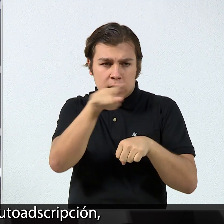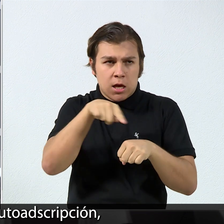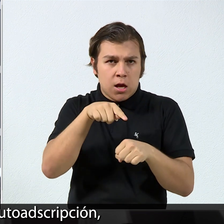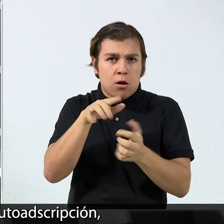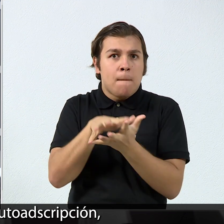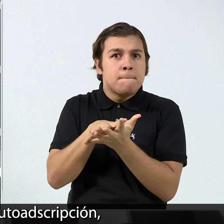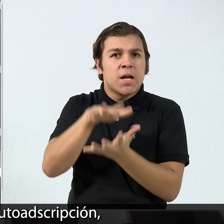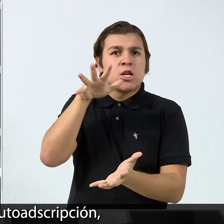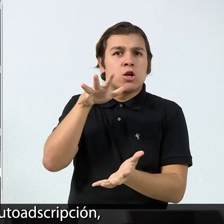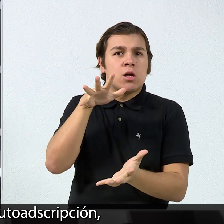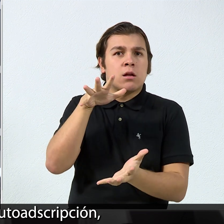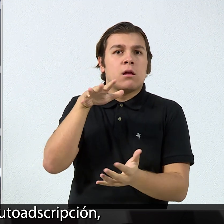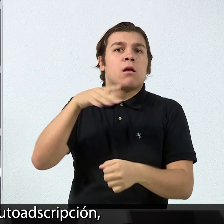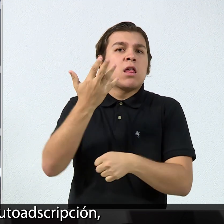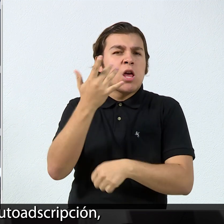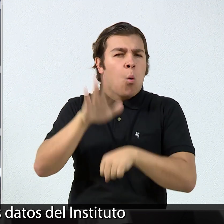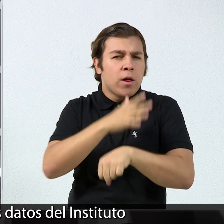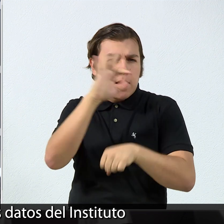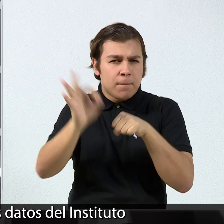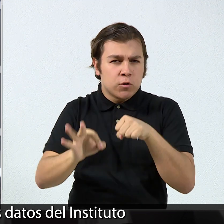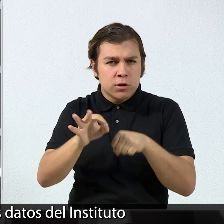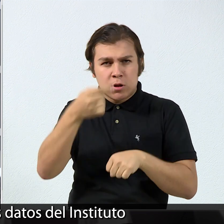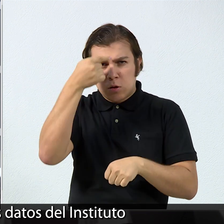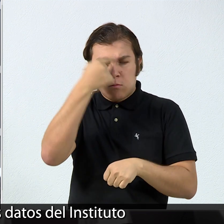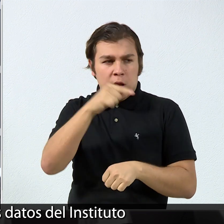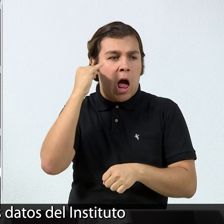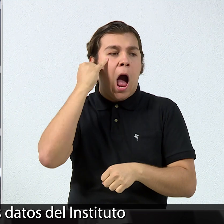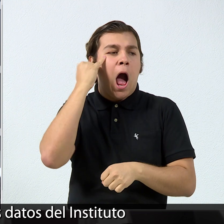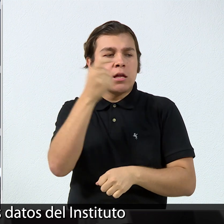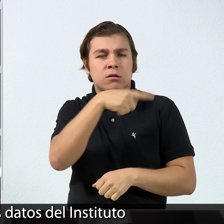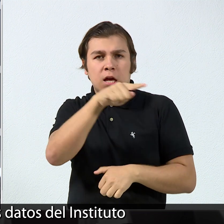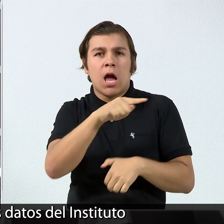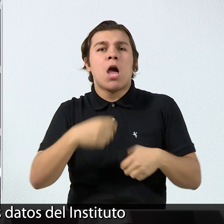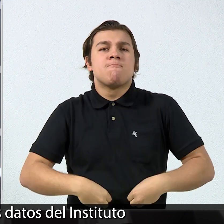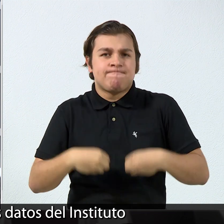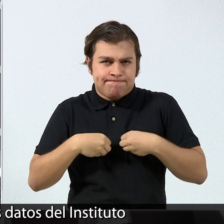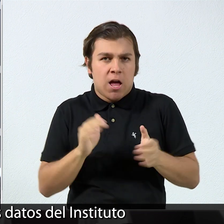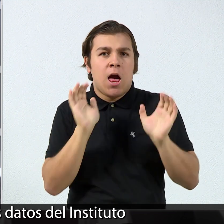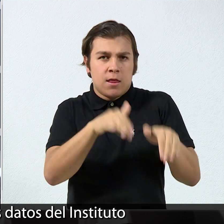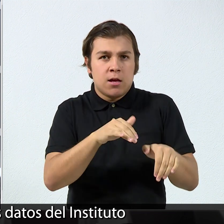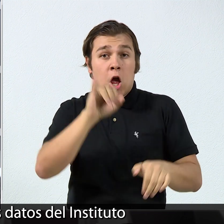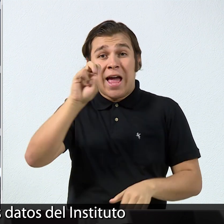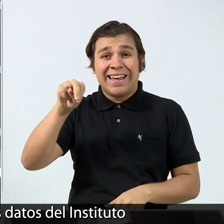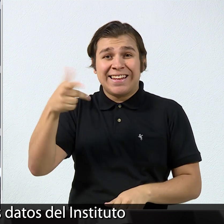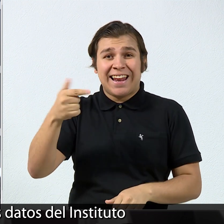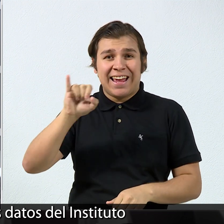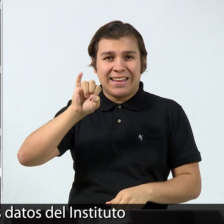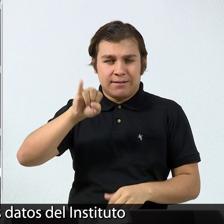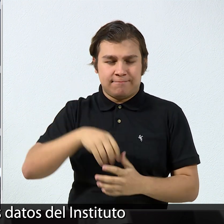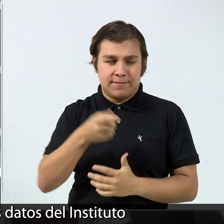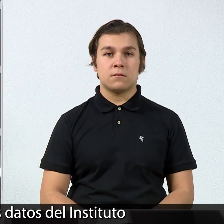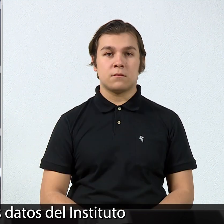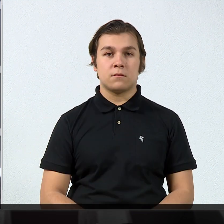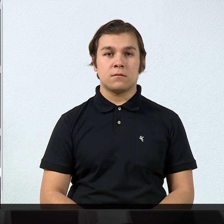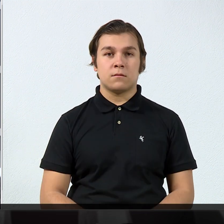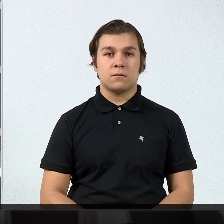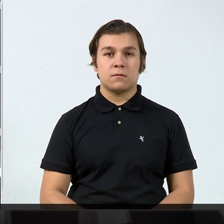autoadscripción, mayor al 50% de acuerdo con los datos del Instituto Nacional de Geografía y Estadística.